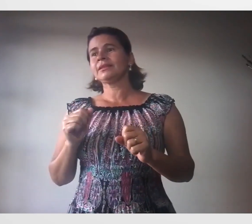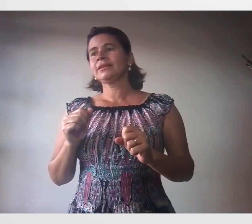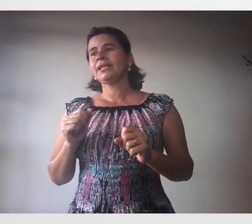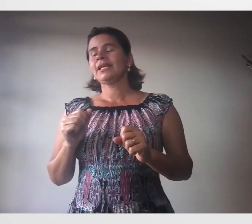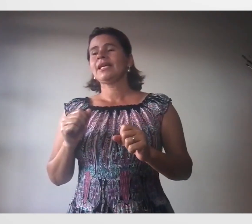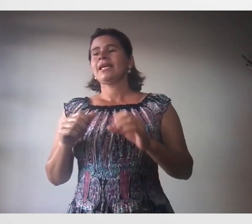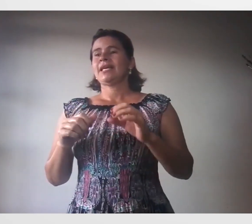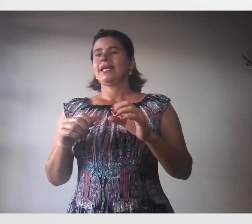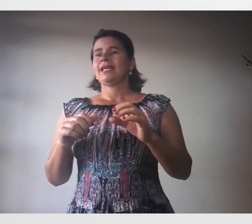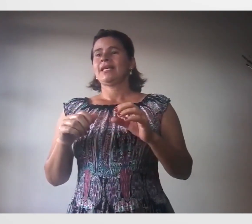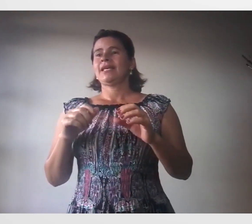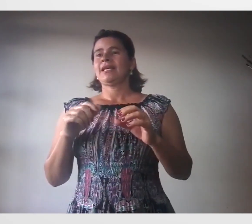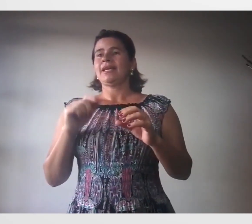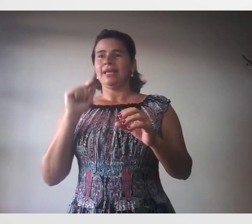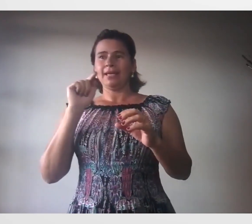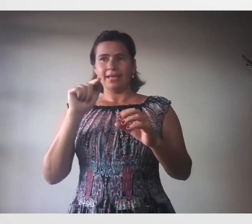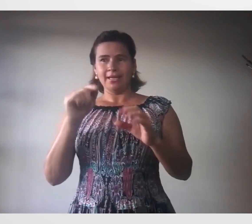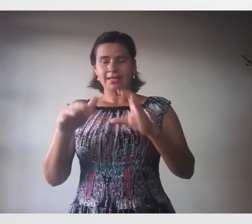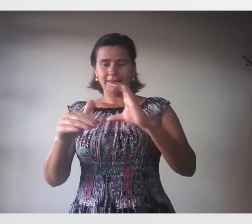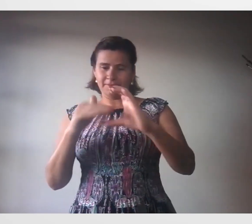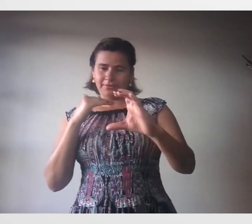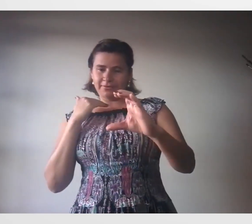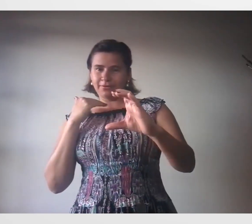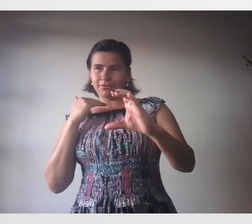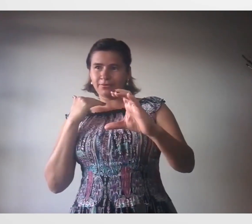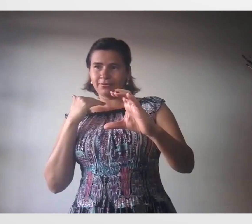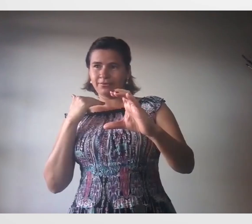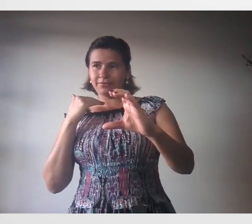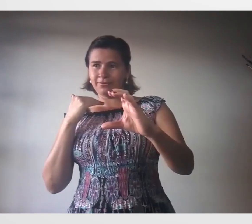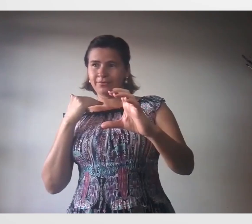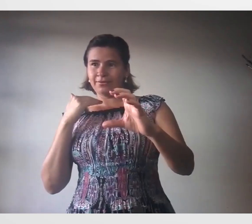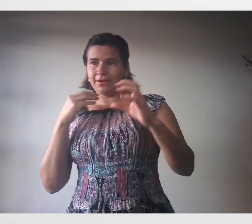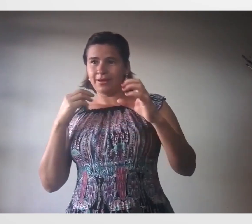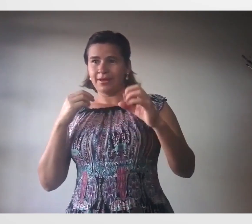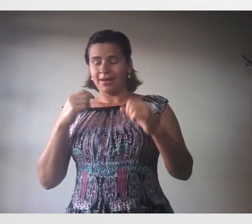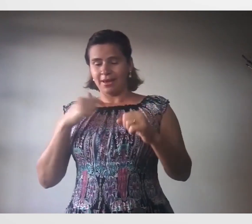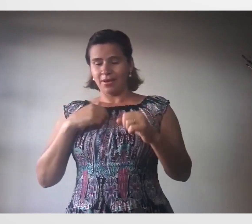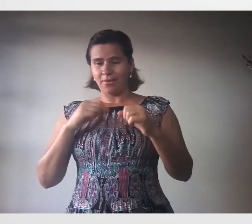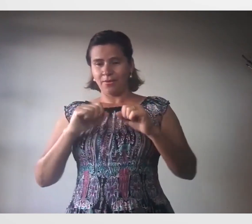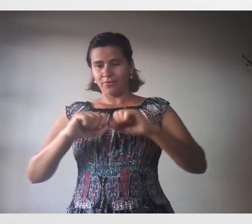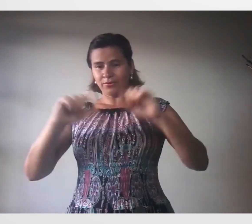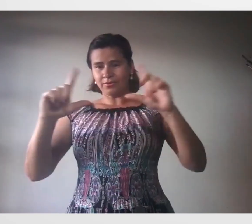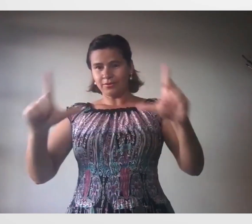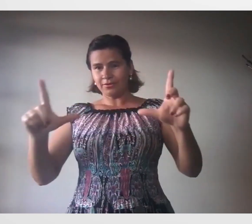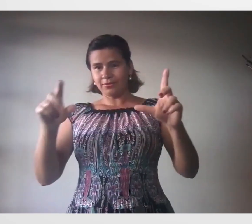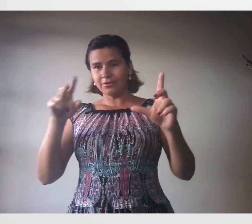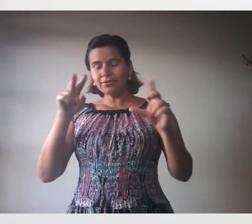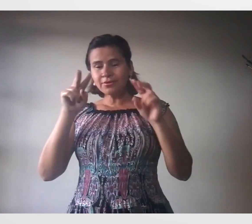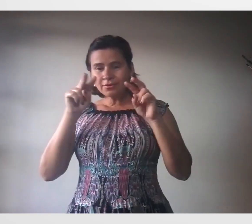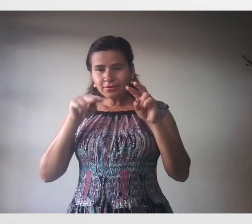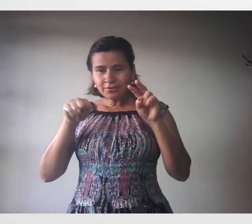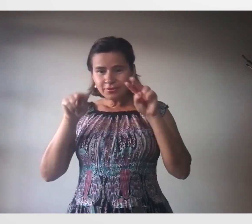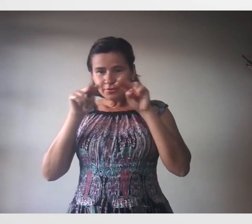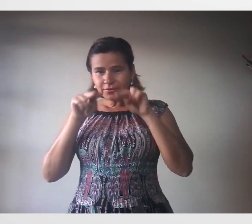E o professor Madison começou a nos enviar alguns e-mails. E eu li os e-mails dele e achava